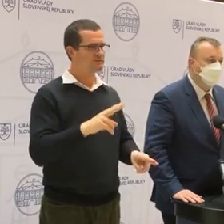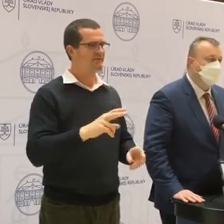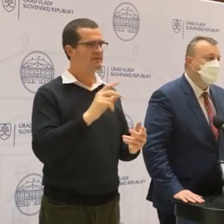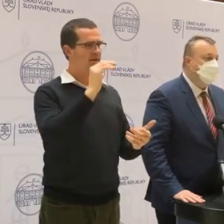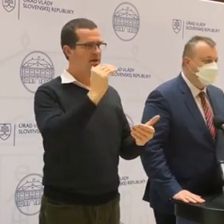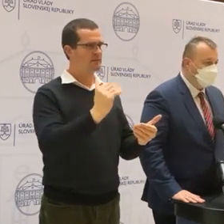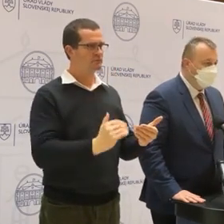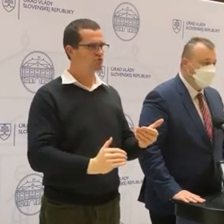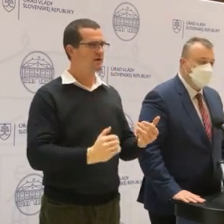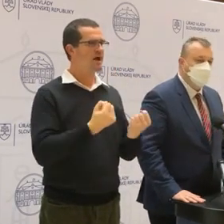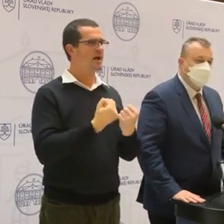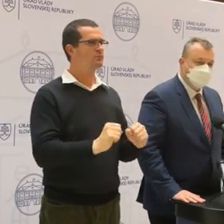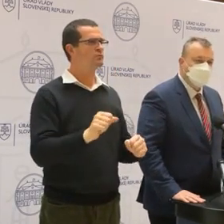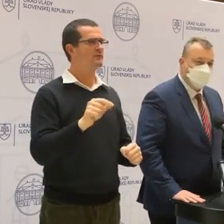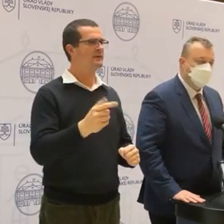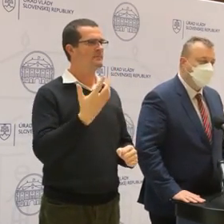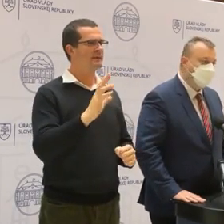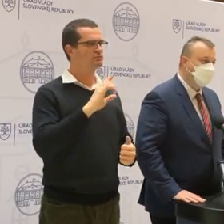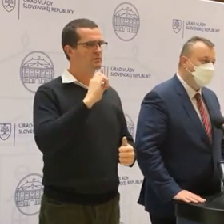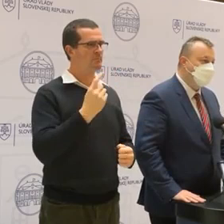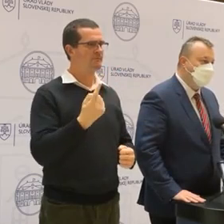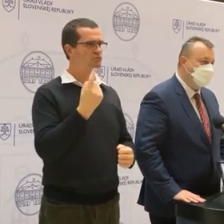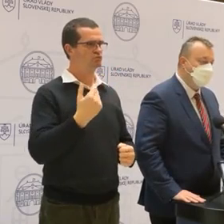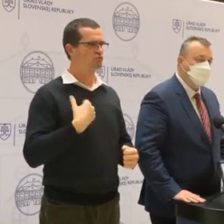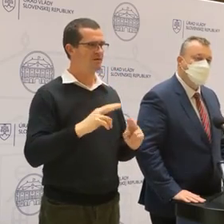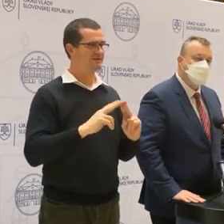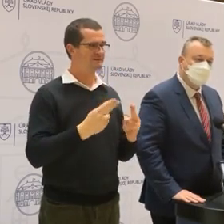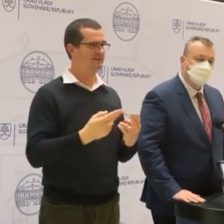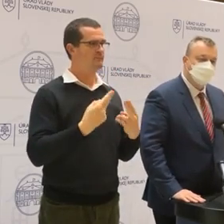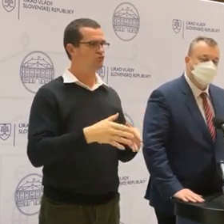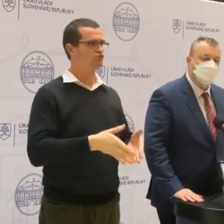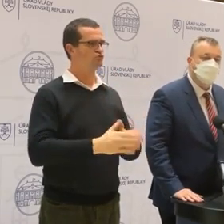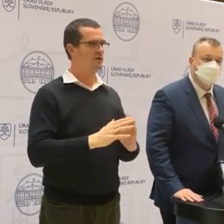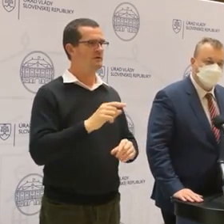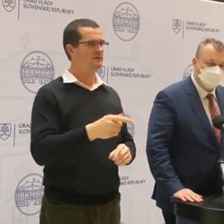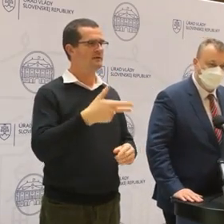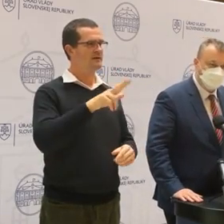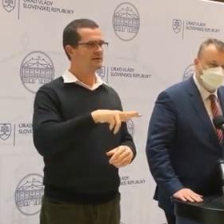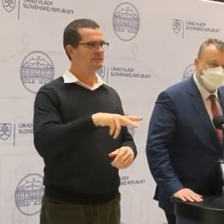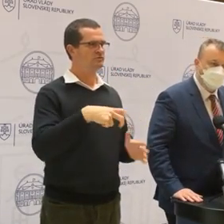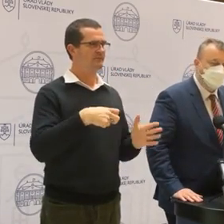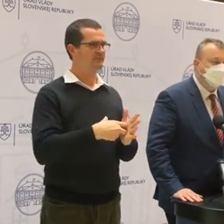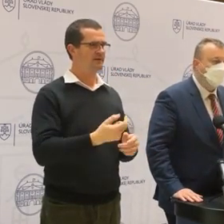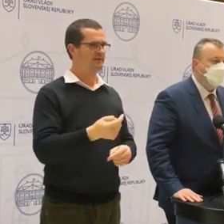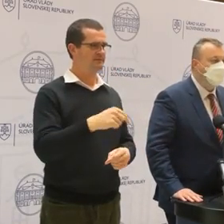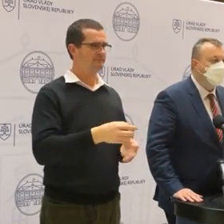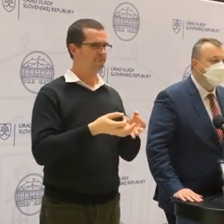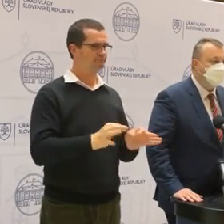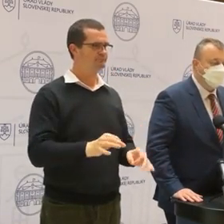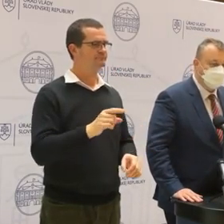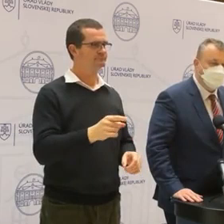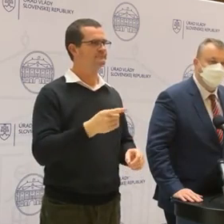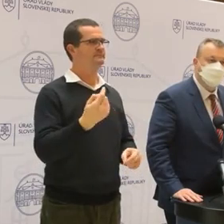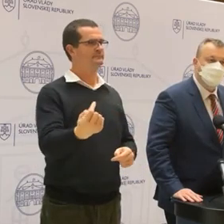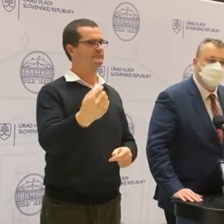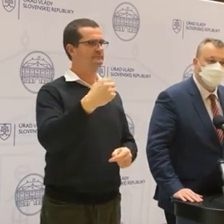rebríčky. Absolventi týchto 500 najlepších vysokých škôl na svete môžu požiadať o tieto trojmesačné víza, ktoré im umožnia